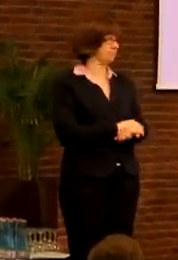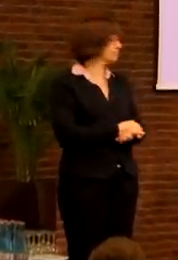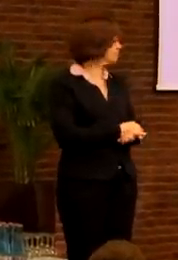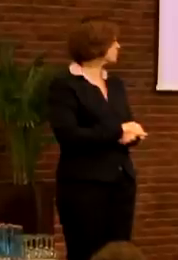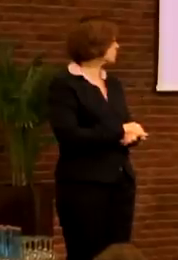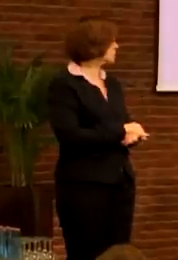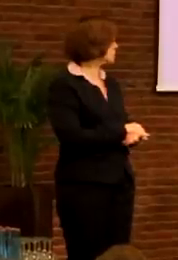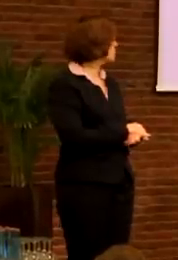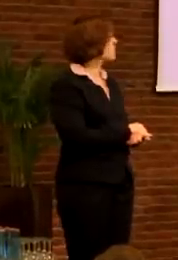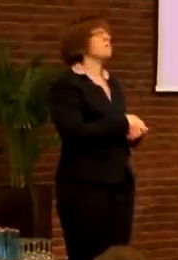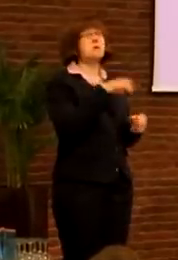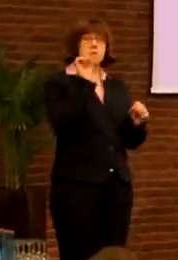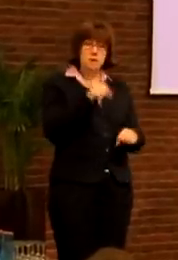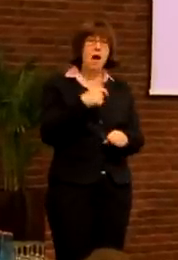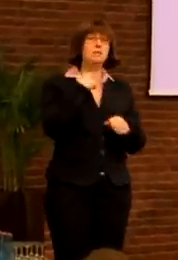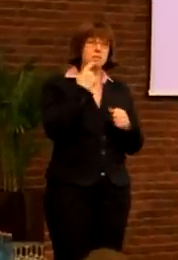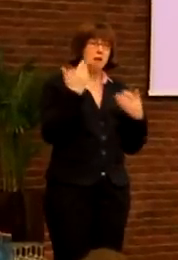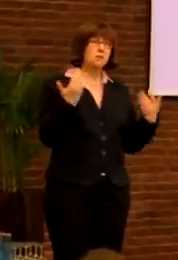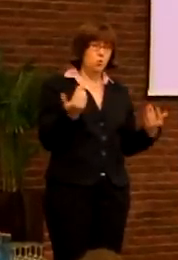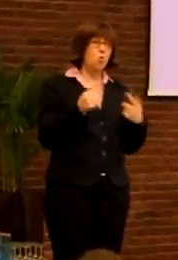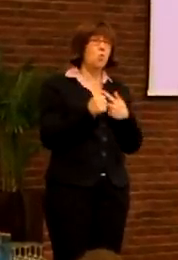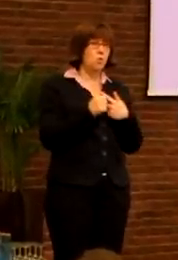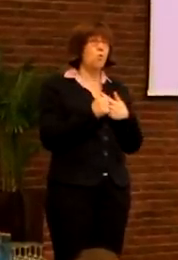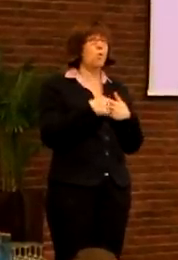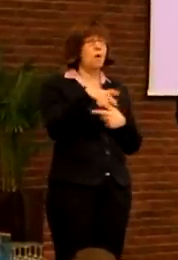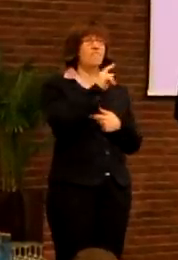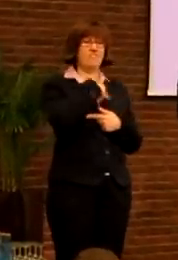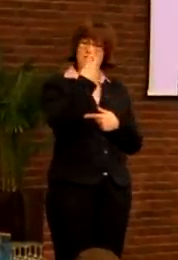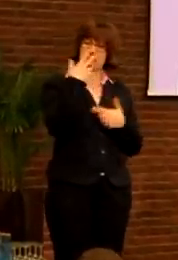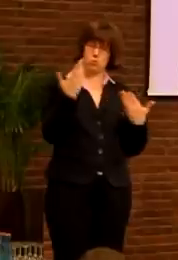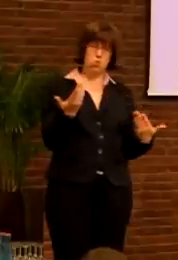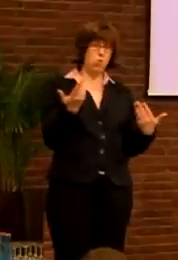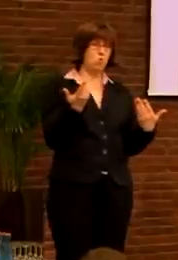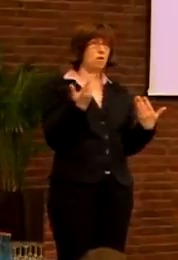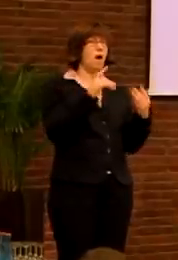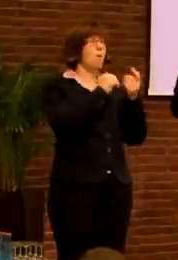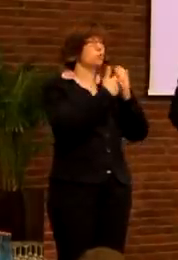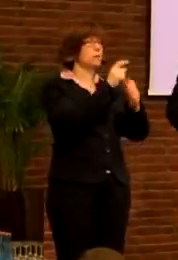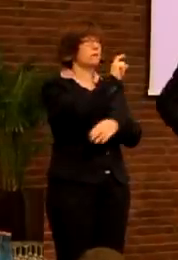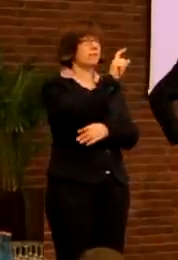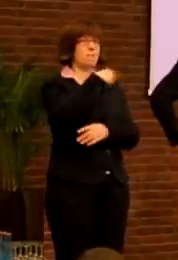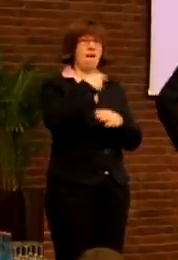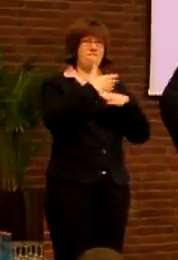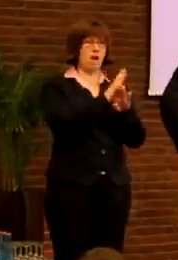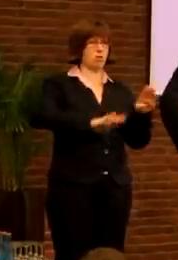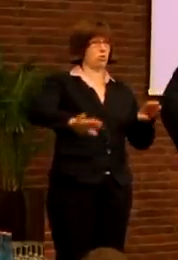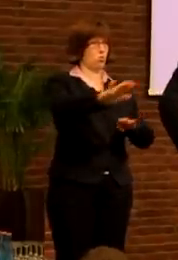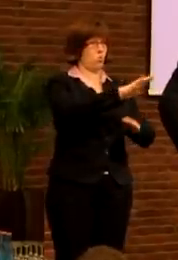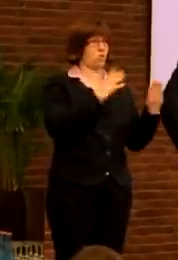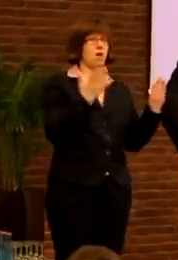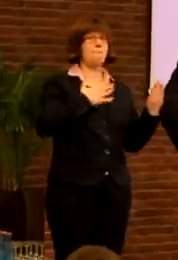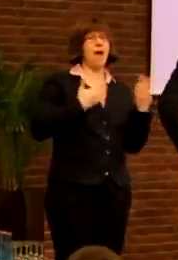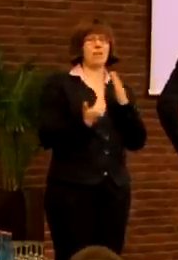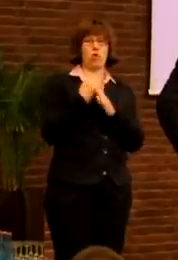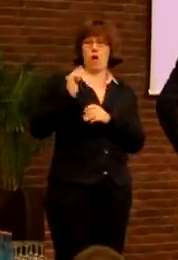Ja, kann auch sagen, weshalb ich das so sehe, und zwar auch im Hinblick beispielsweise auf unsere Fraktion. Mein